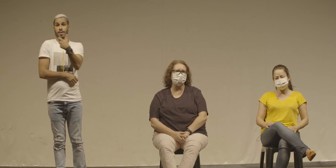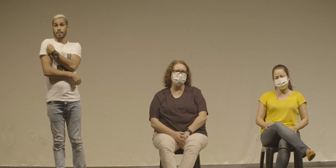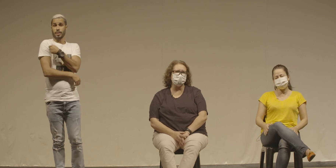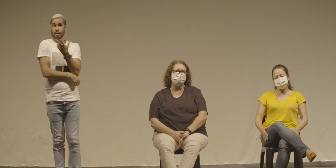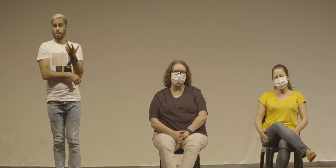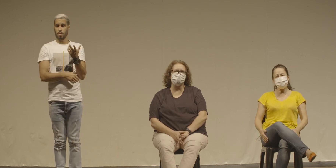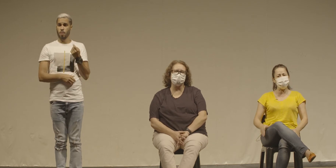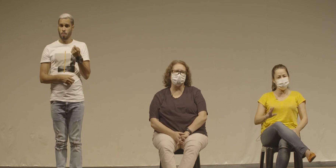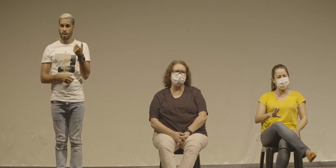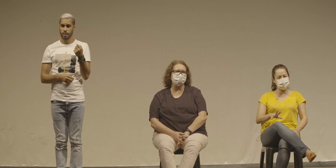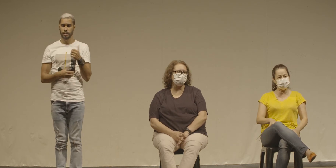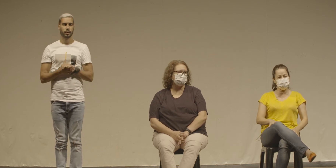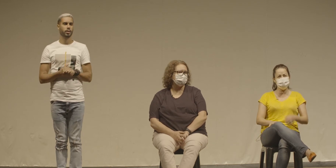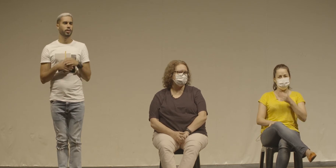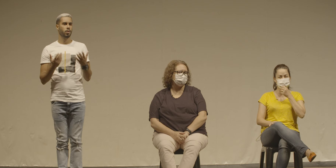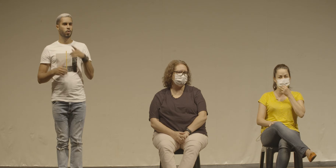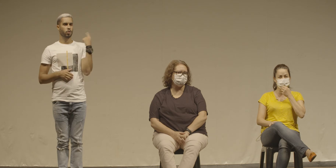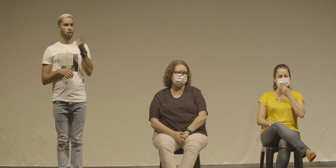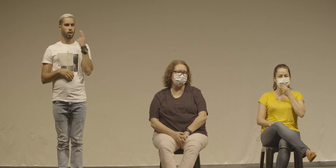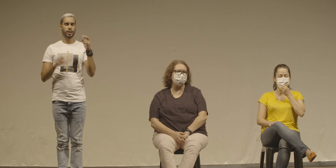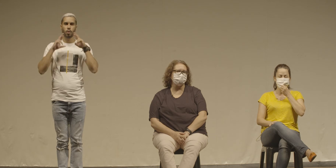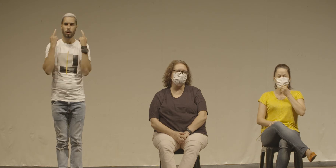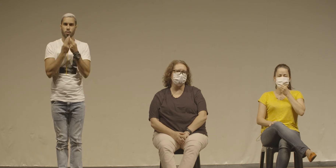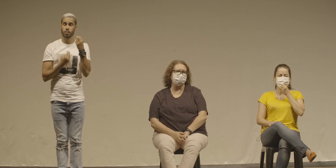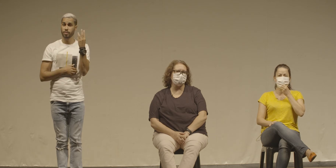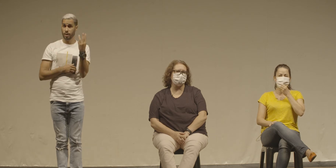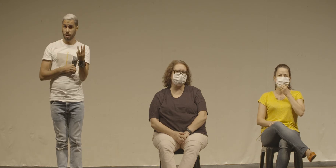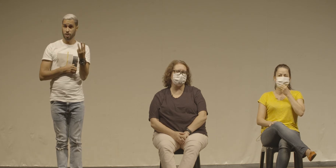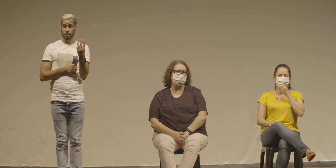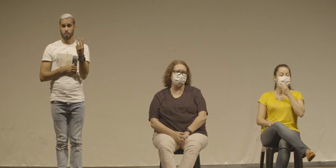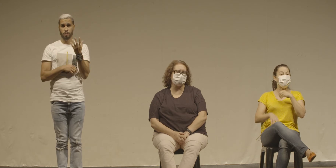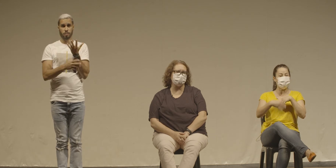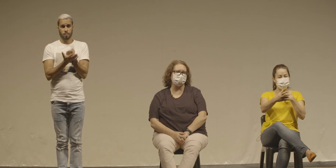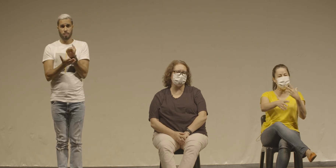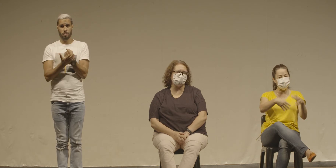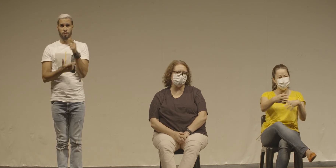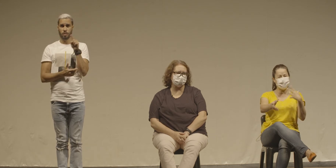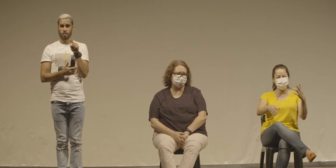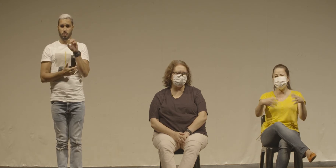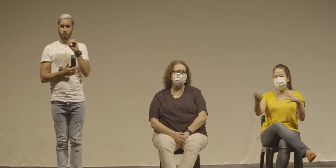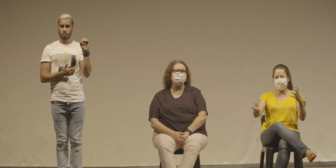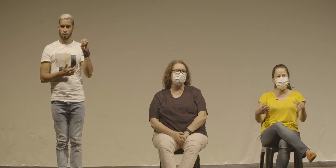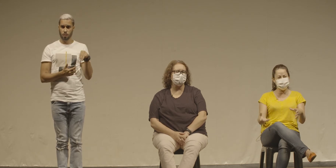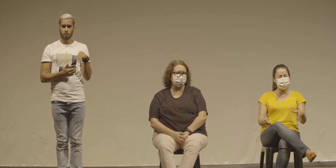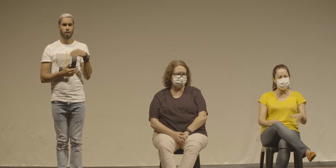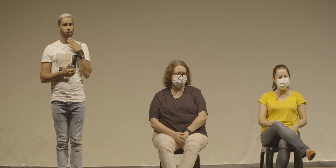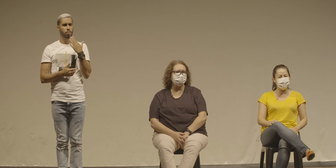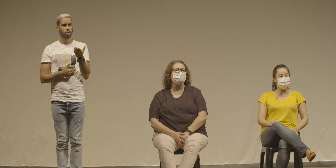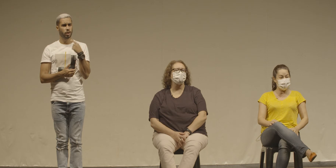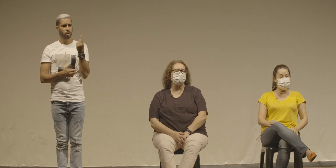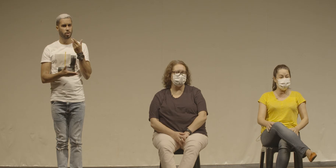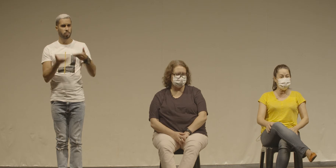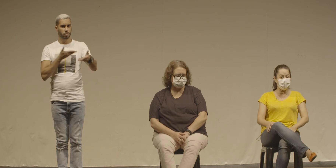muito. A gente vai fazer 3 reuniões no Zoom e aí eu vou até pedir para a gente trocar as redes sociais, assim,